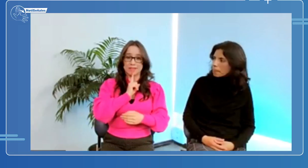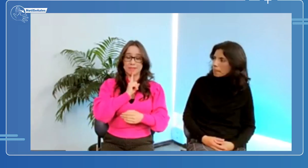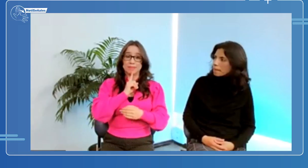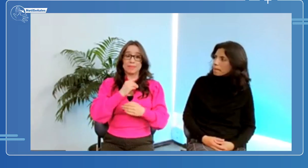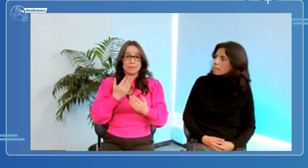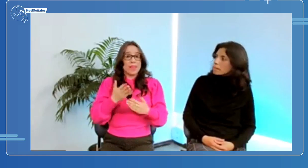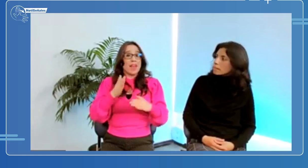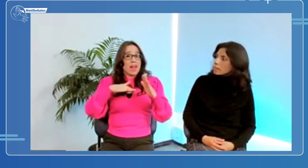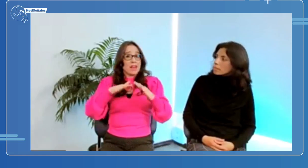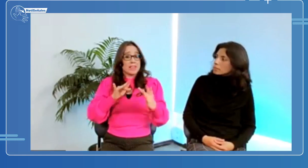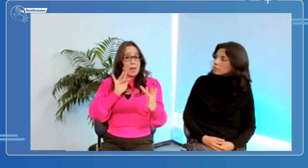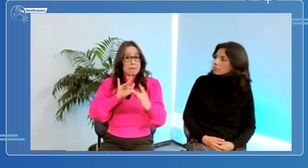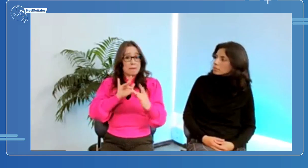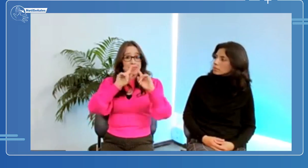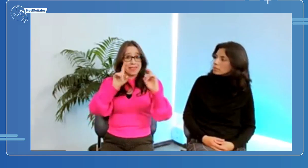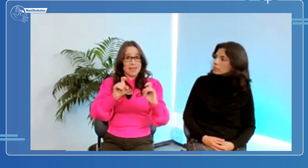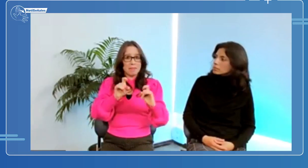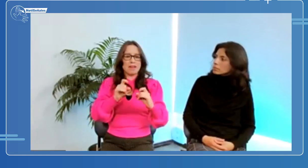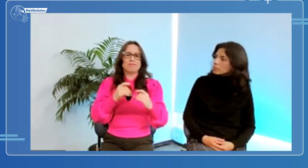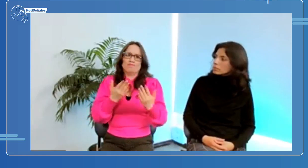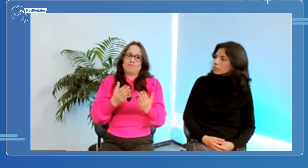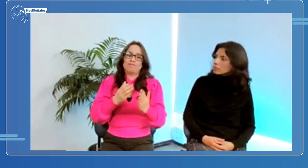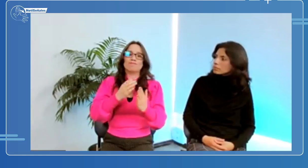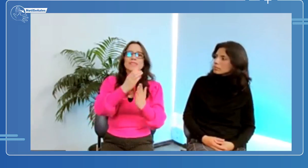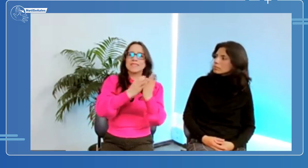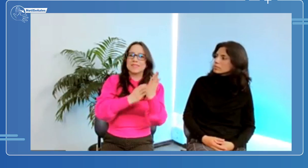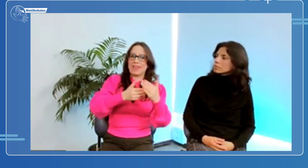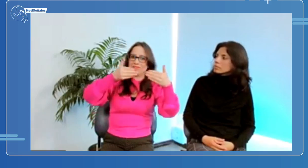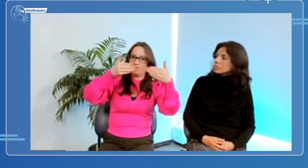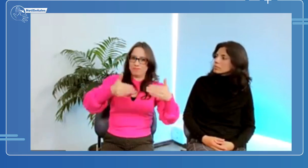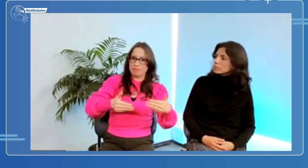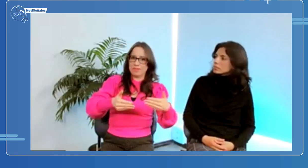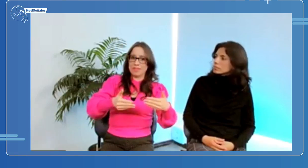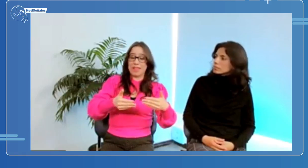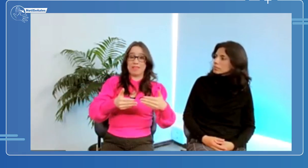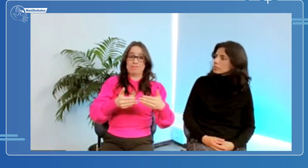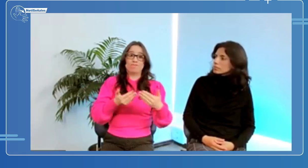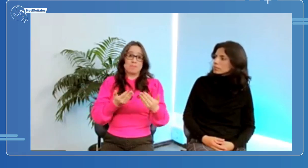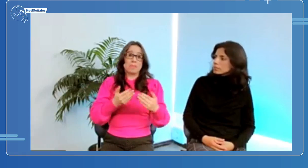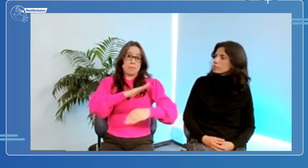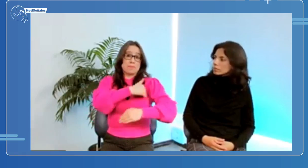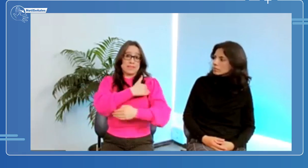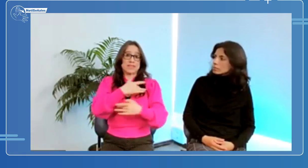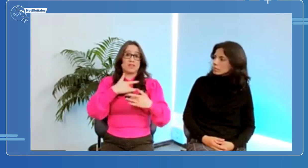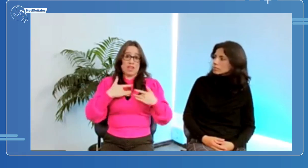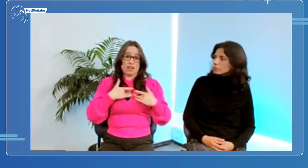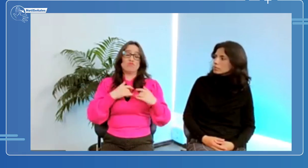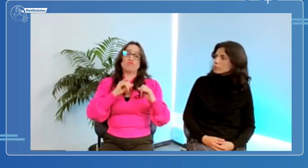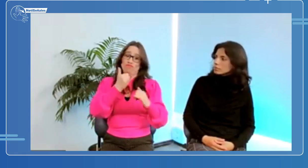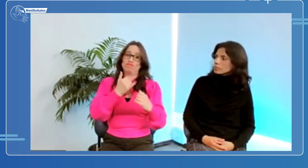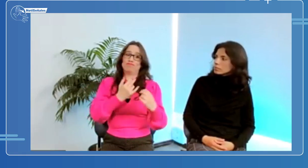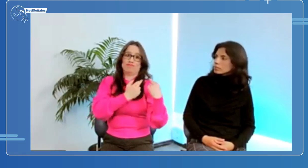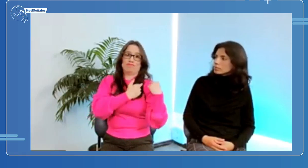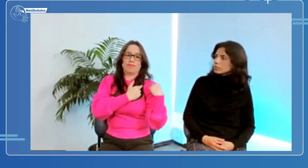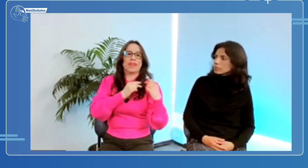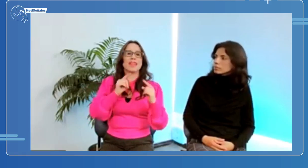prestos para orientar a las personas sordas. A veces, por ejemplo, en cuanto al tema del certificado de discapacidad, pues